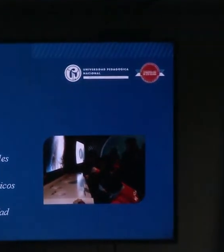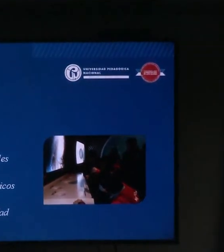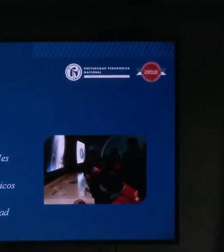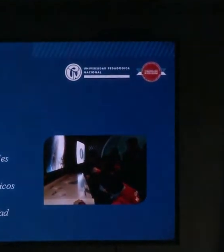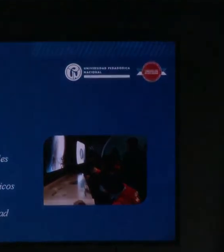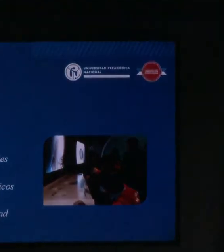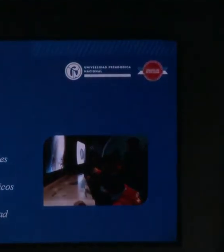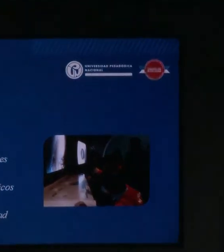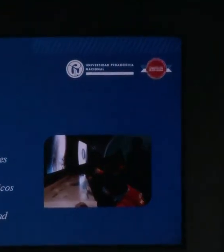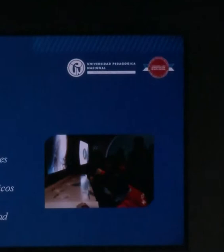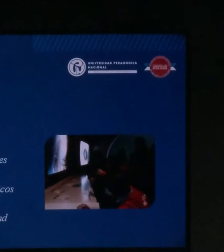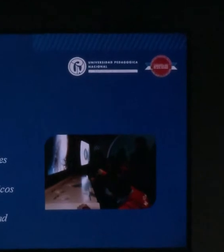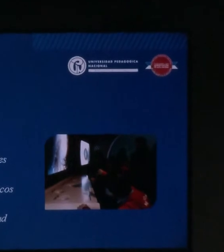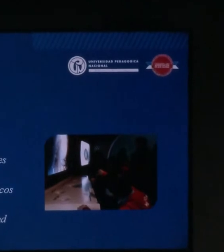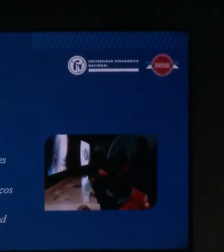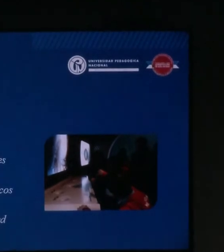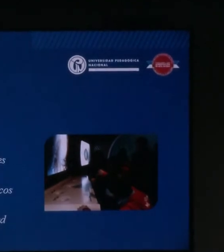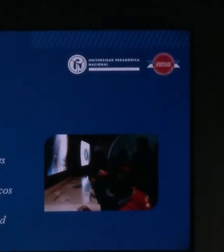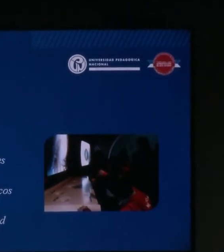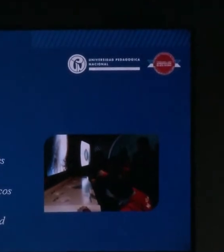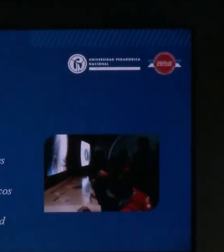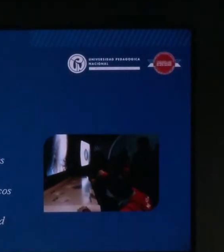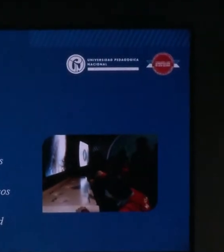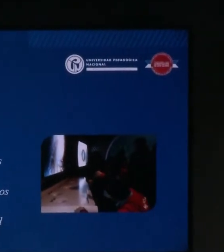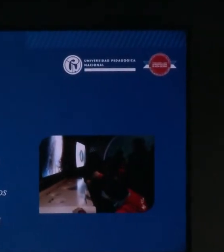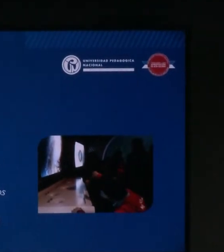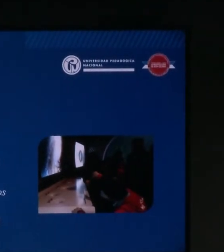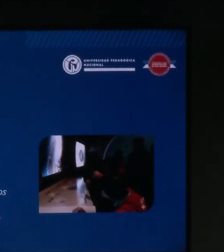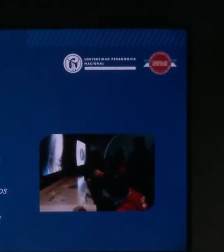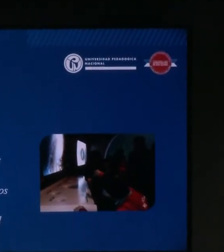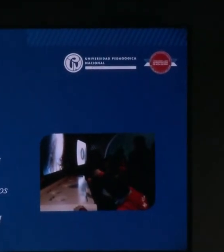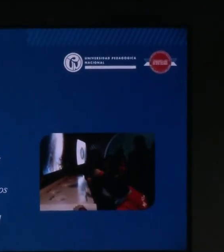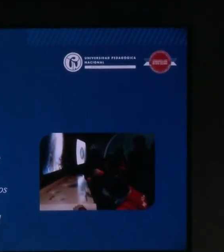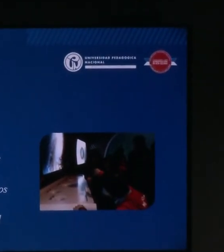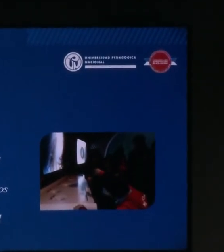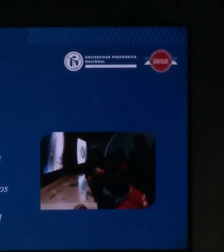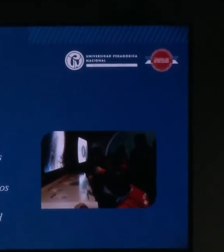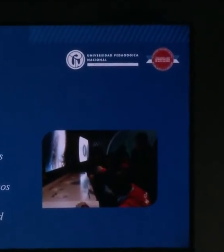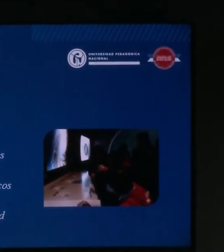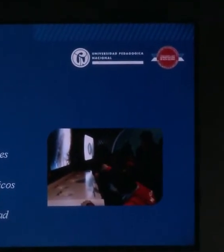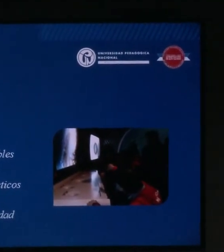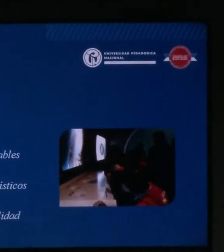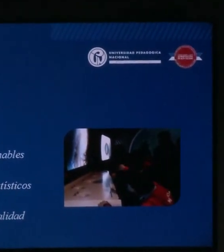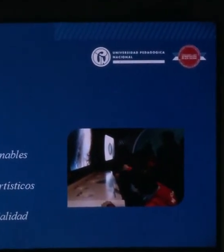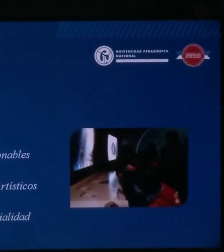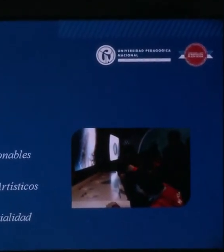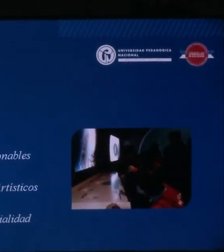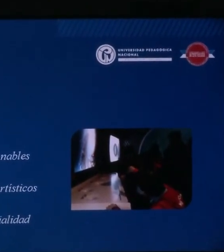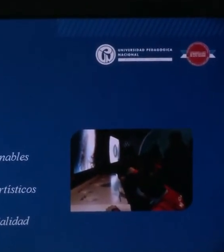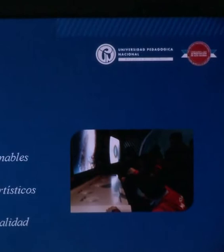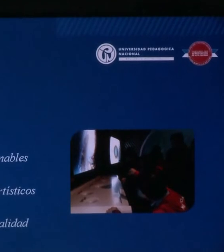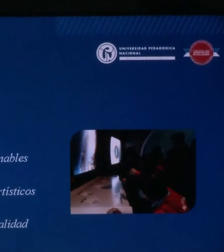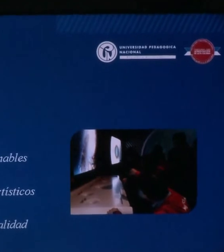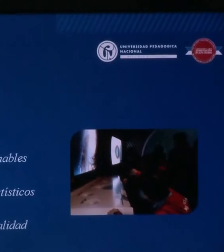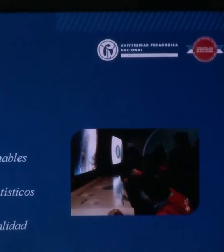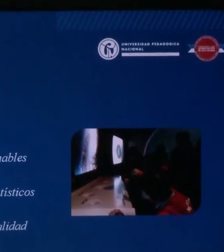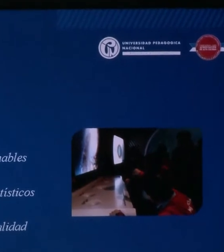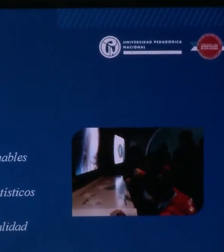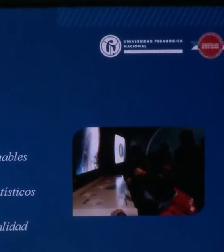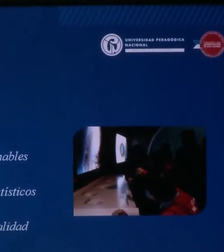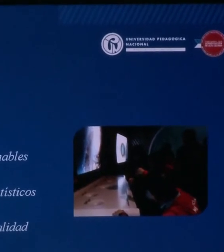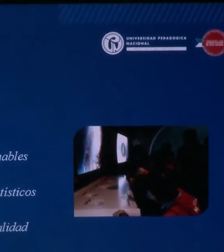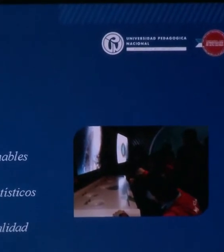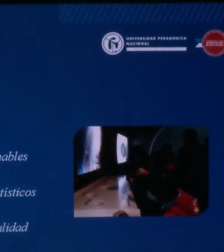en la presentación, cada una tiene una subcategoría que fue surgiendo pues a lo largo de todo el desarrollo de la propuesta.